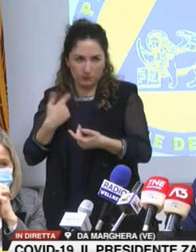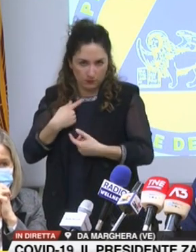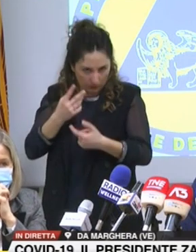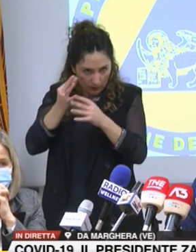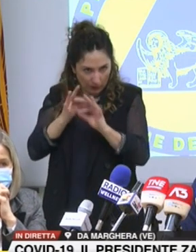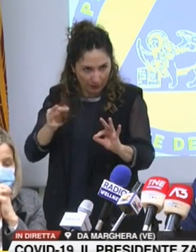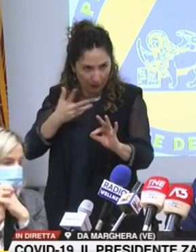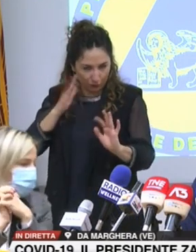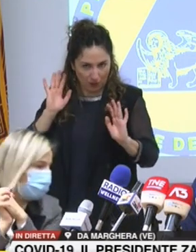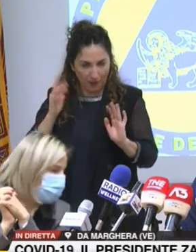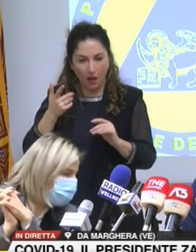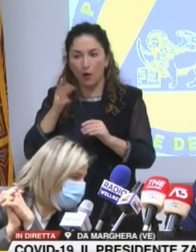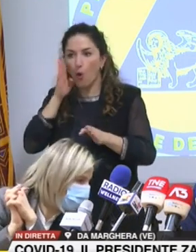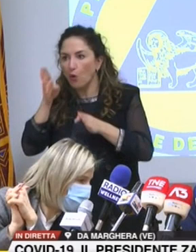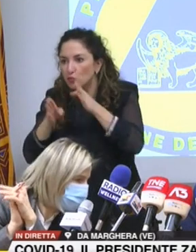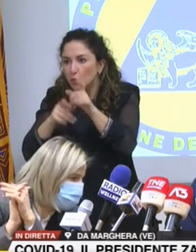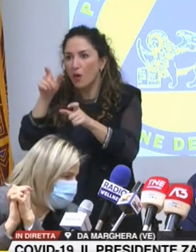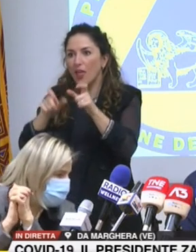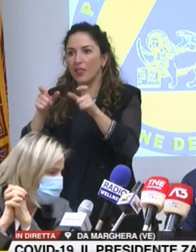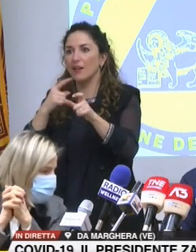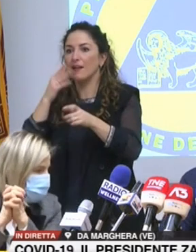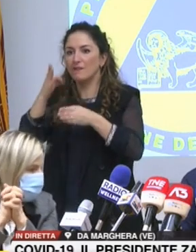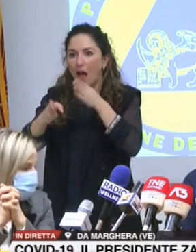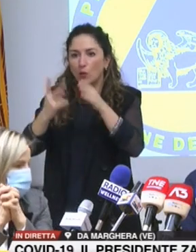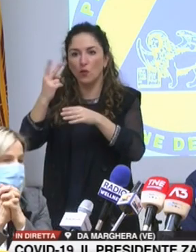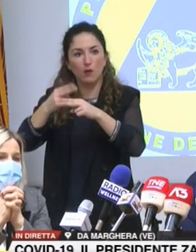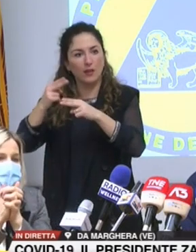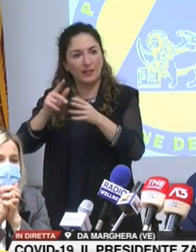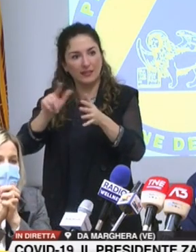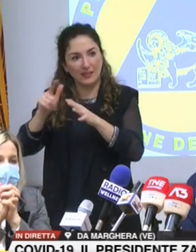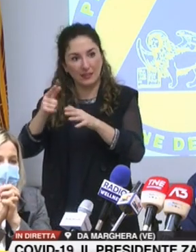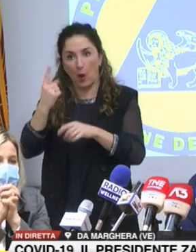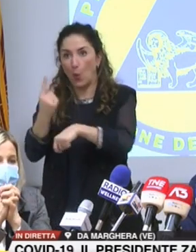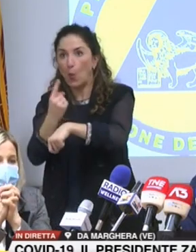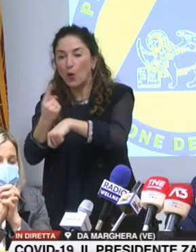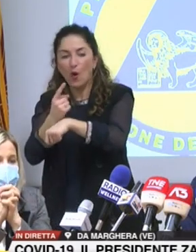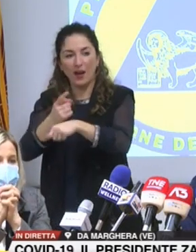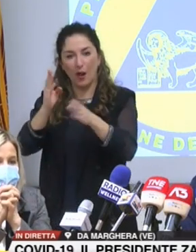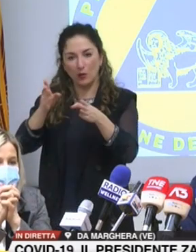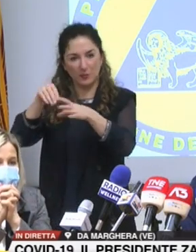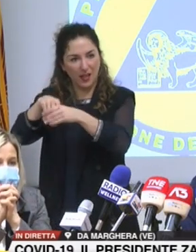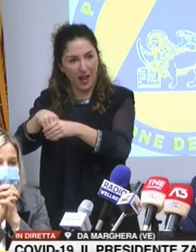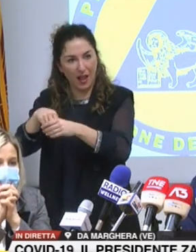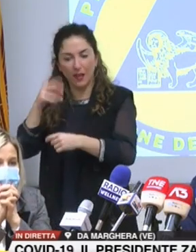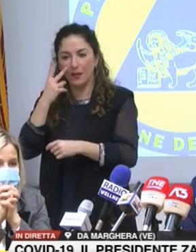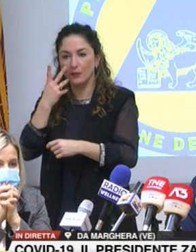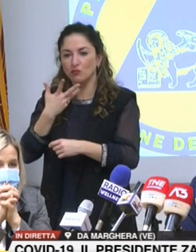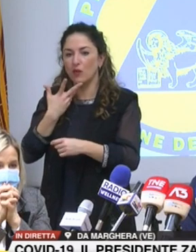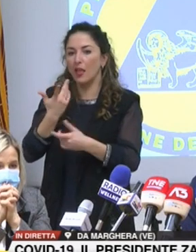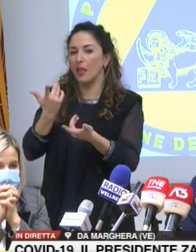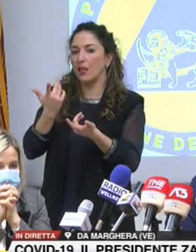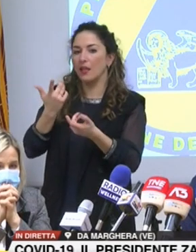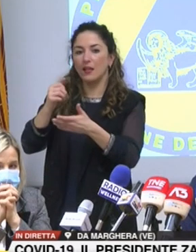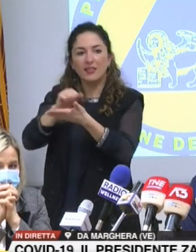ma i consulenti che vanno negli ospedali 2 volte alla settimana per un'oretta a vedere se ci sono i detersivi,